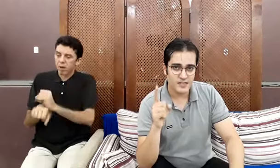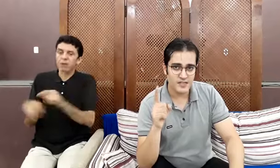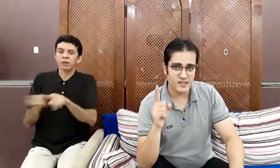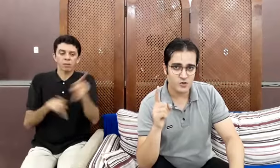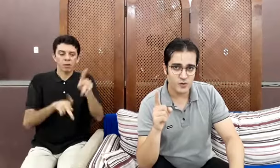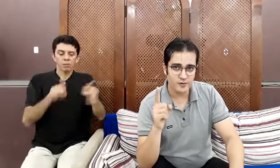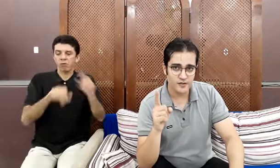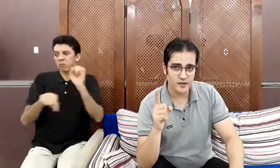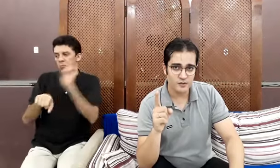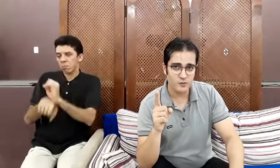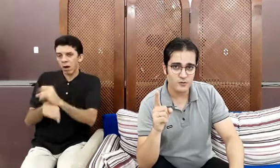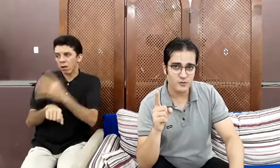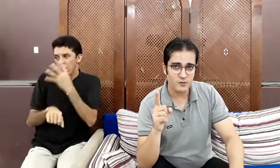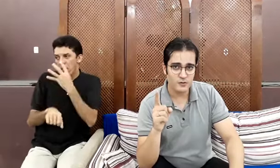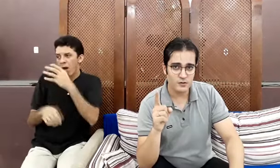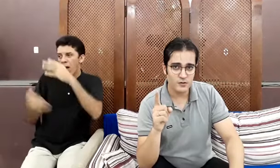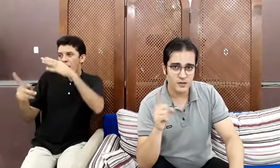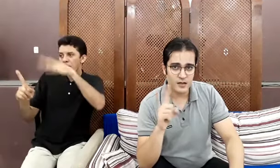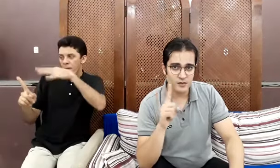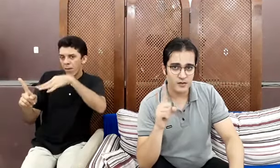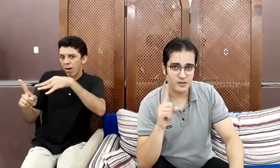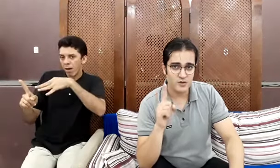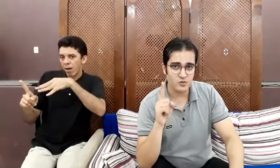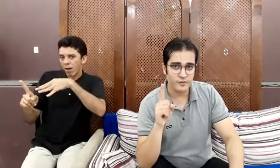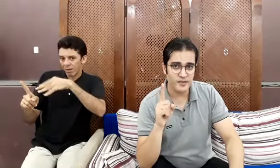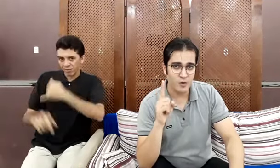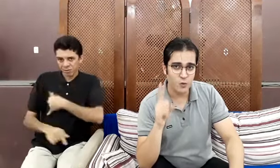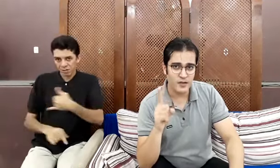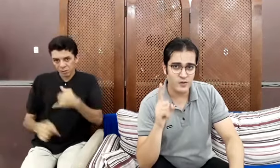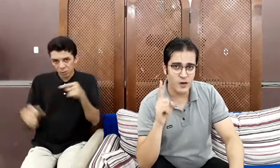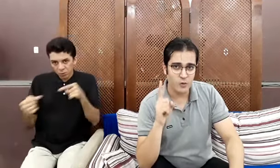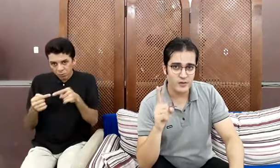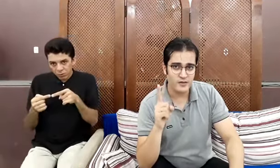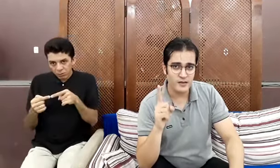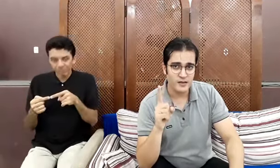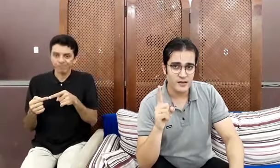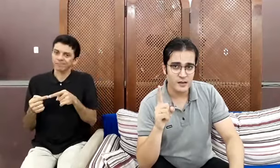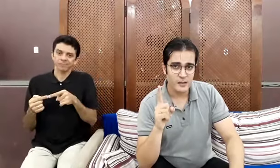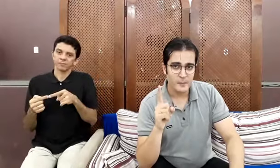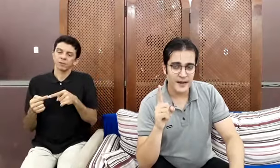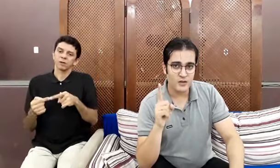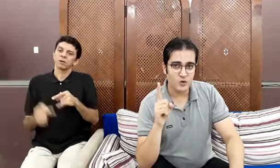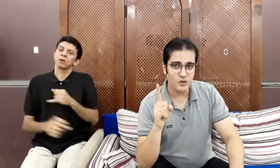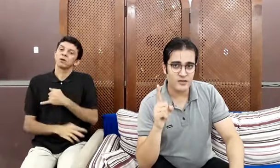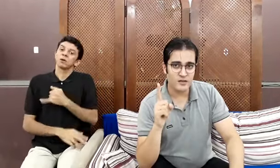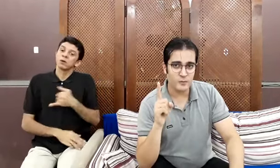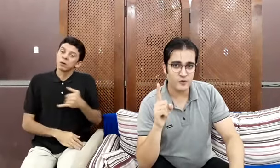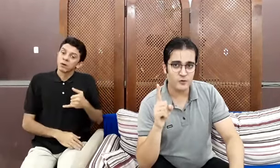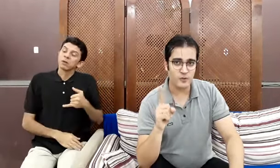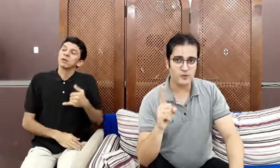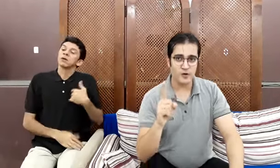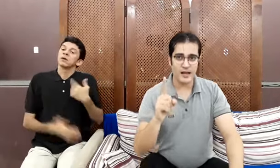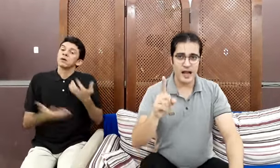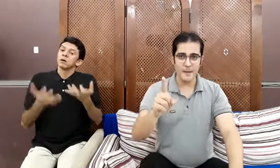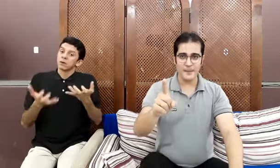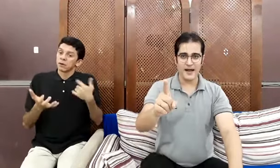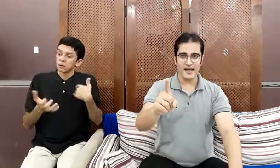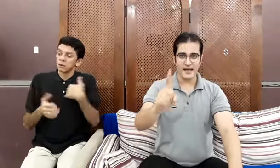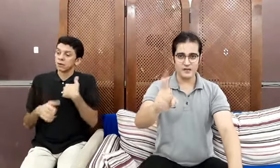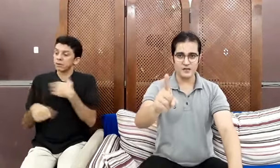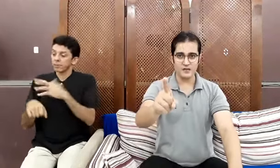Você acha que esse jejum ele visa isso? Não, esse jejum visa a cura de uma coisa, para que todas as pessoas possam